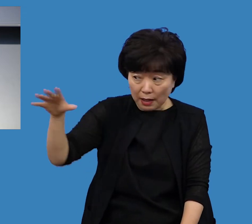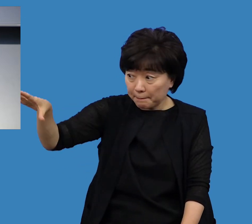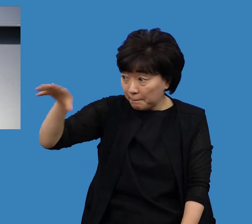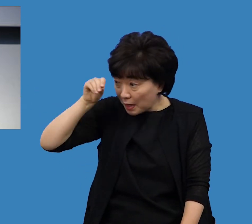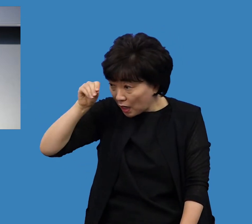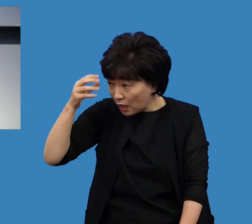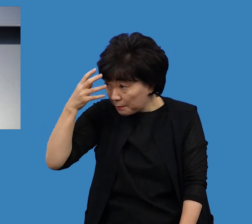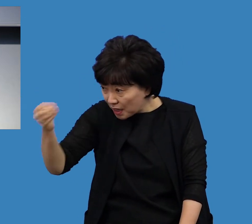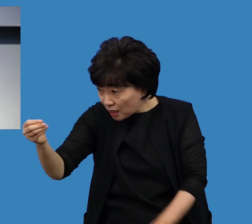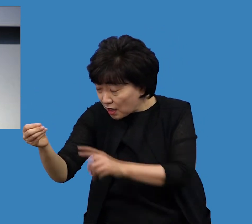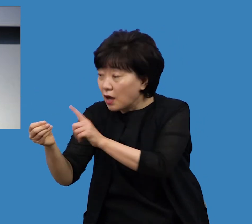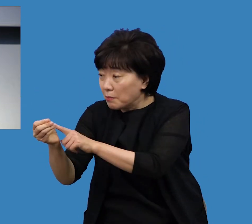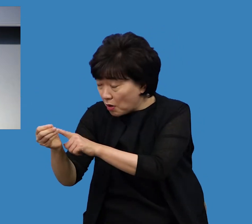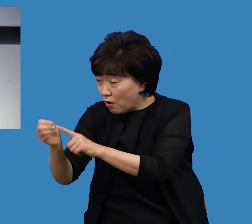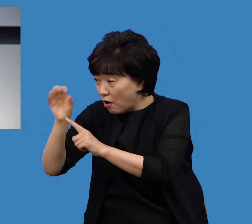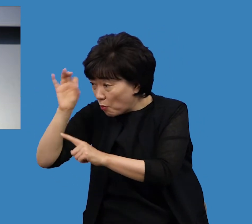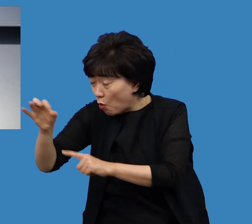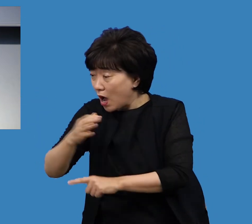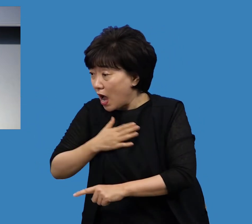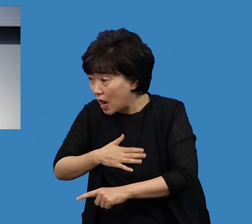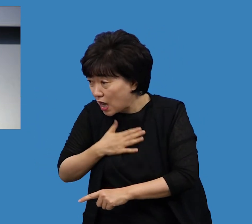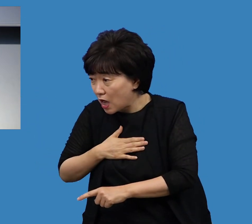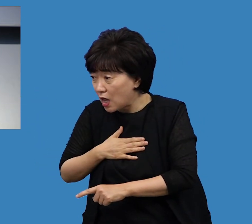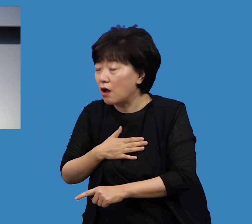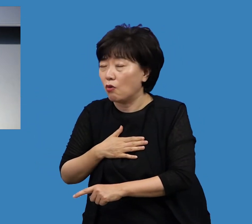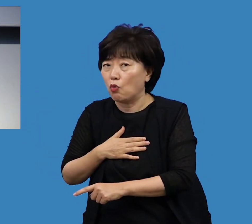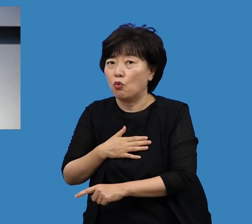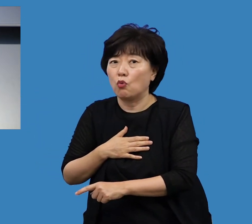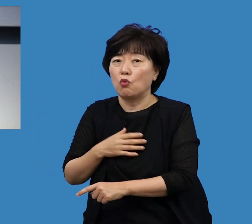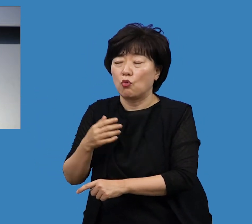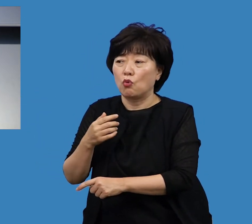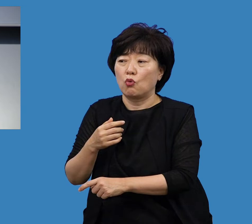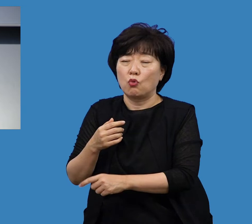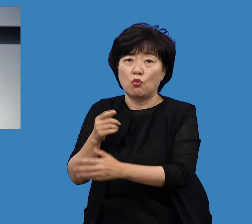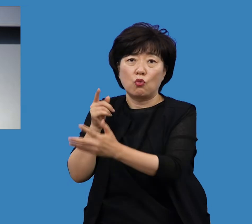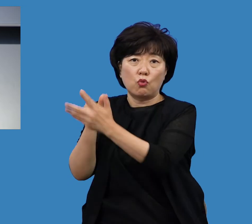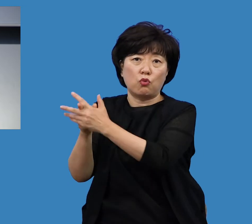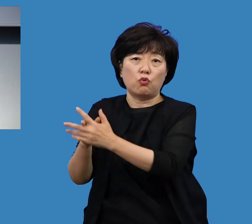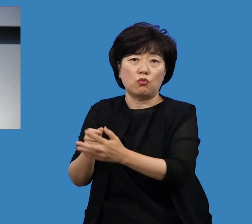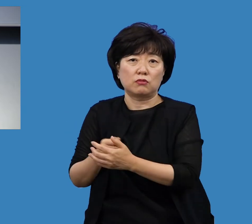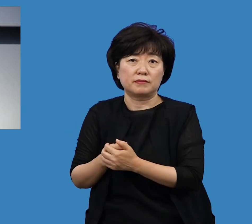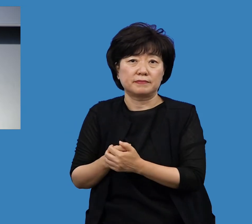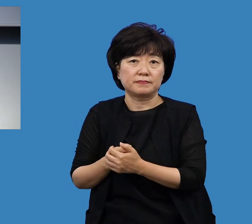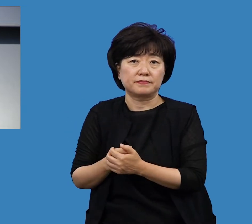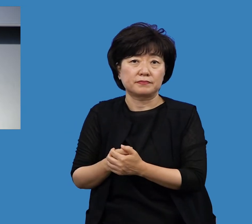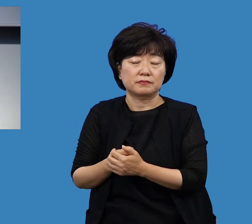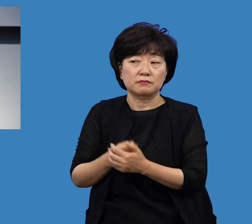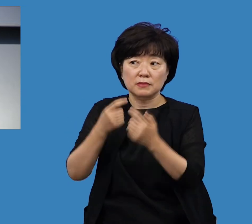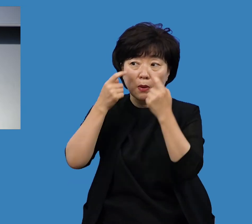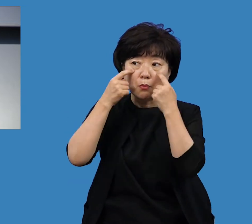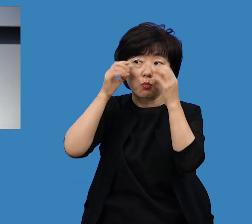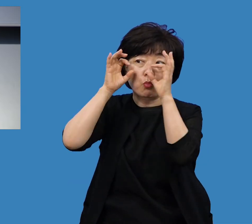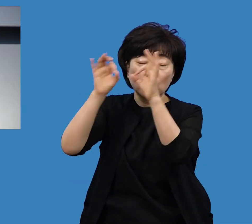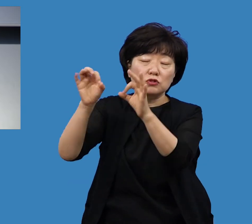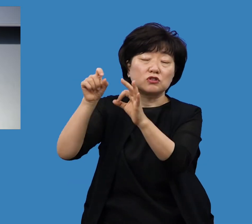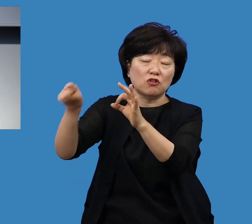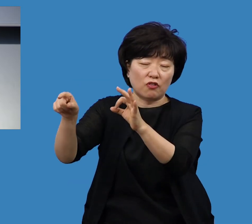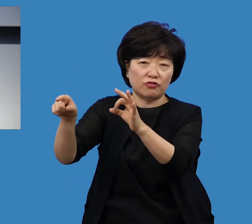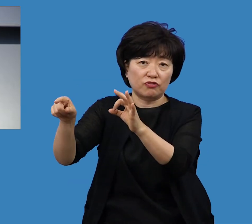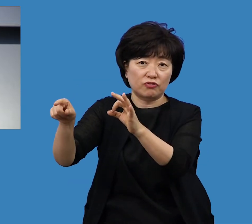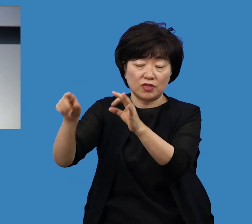하는 거예요. 그러니까 이것은 뭐 지식을 추구해서 알게 했다는 의미보다는 보는 것에 초점이 가 있어요.